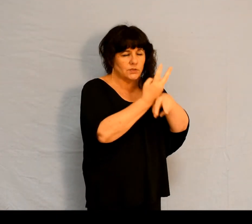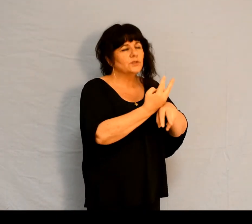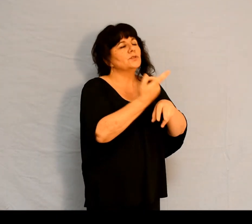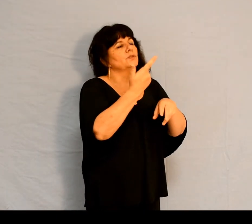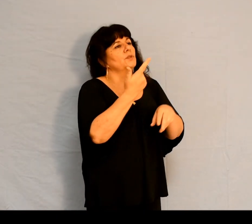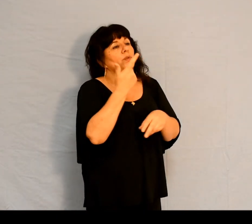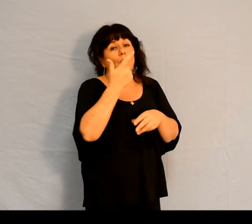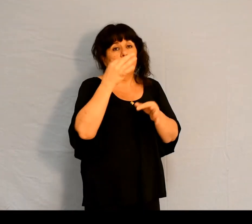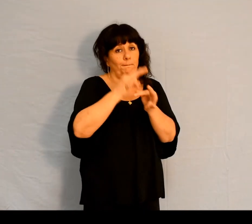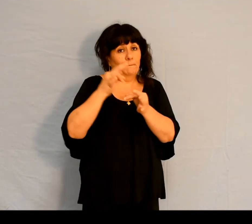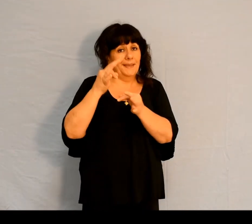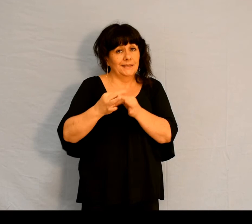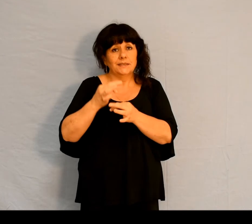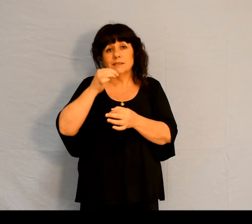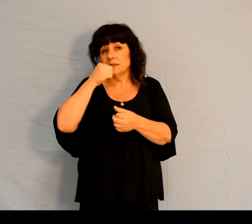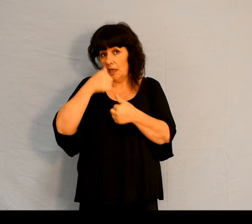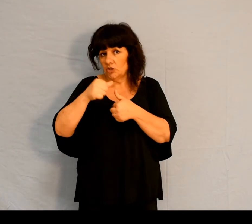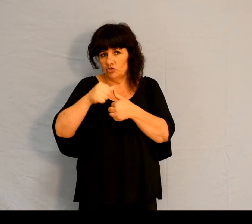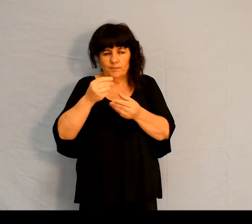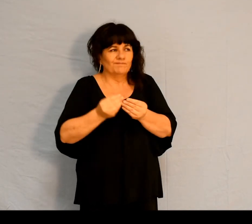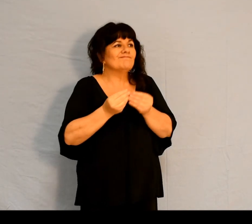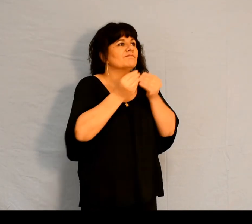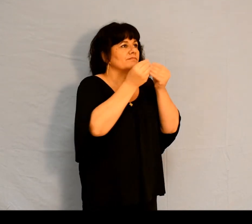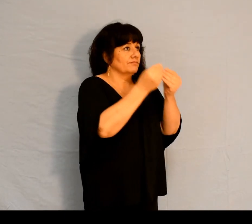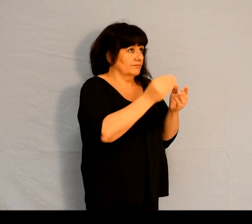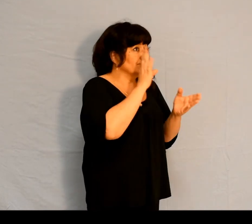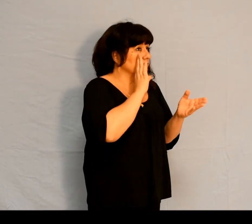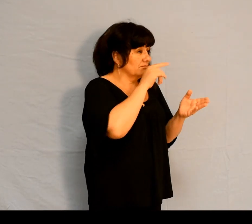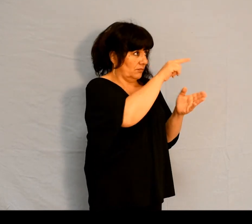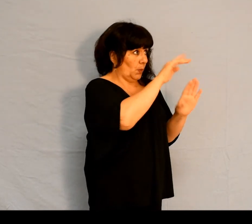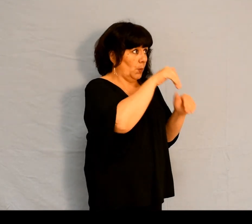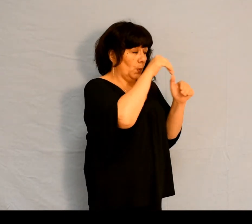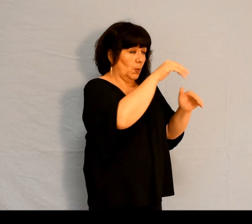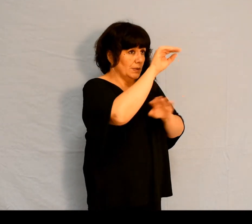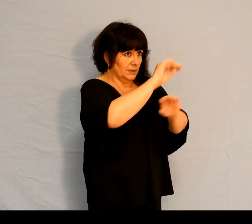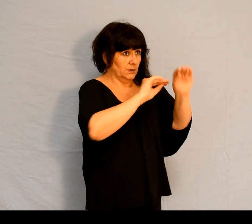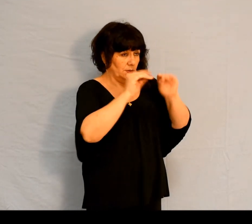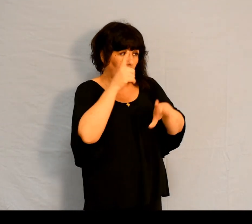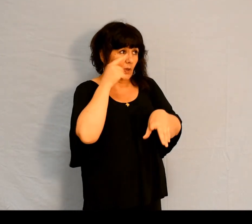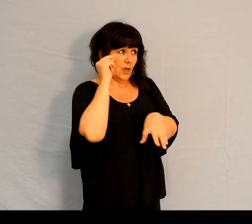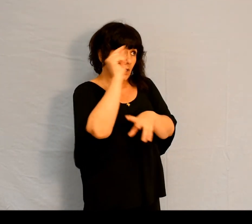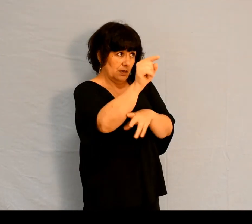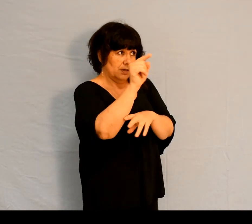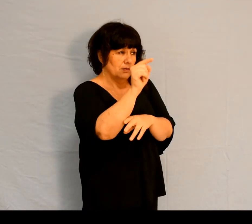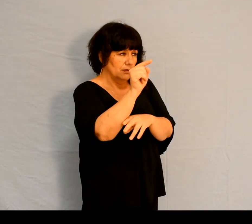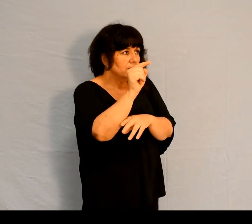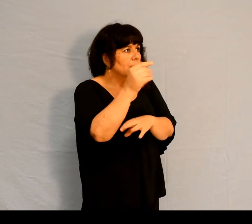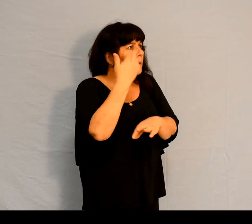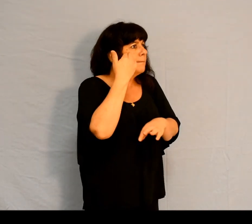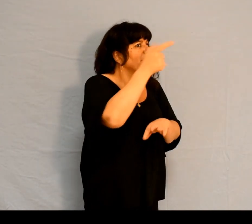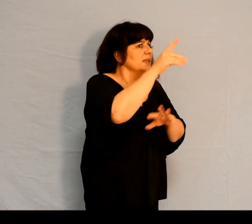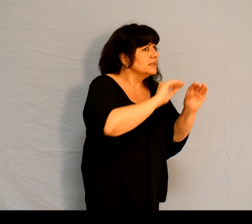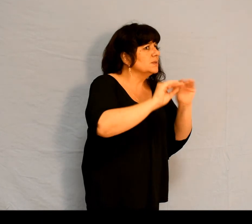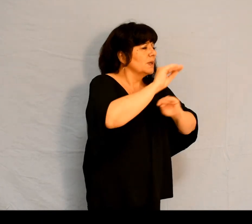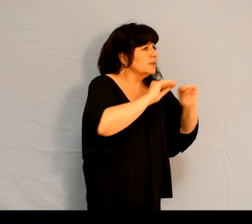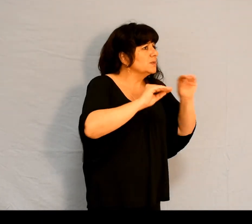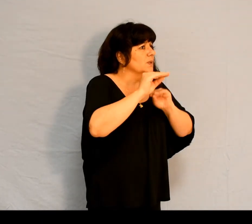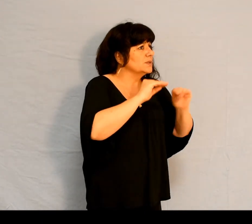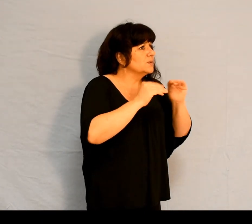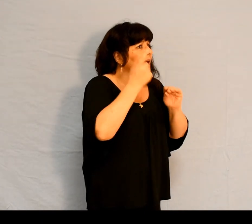disant : « Prends soin de lui, et tout ce que tu auras dépensé en plus, je te